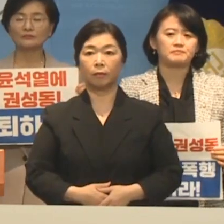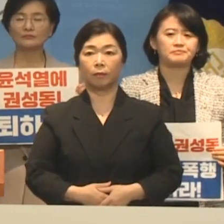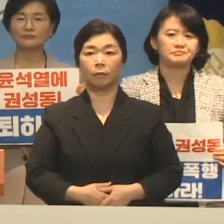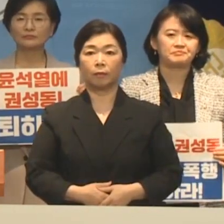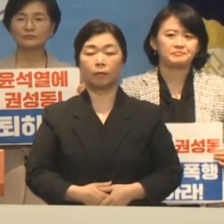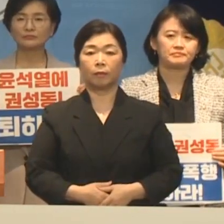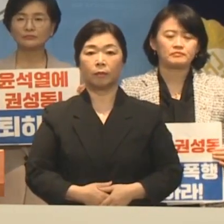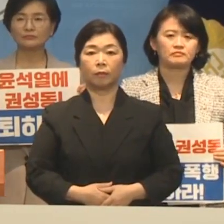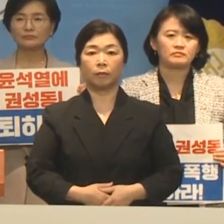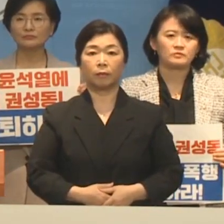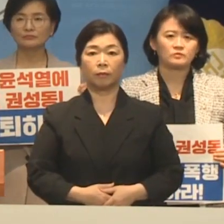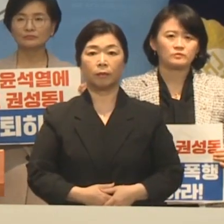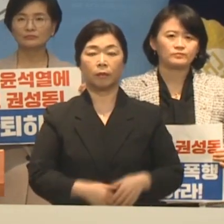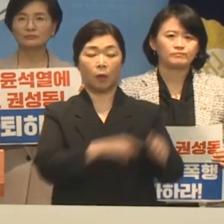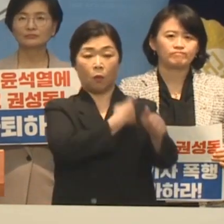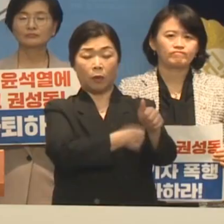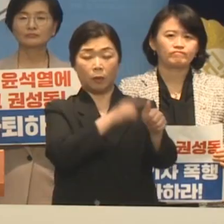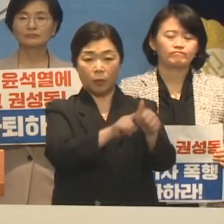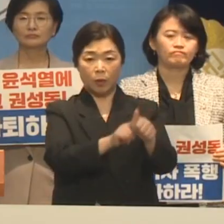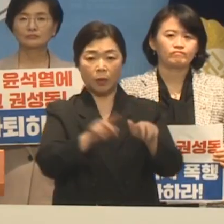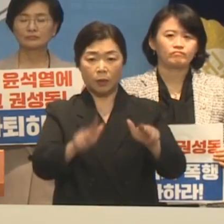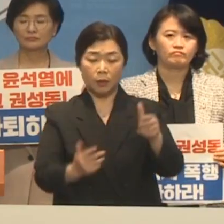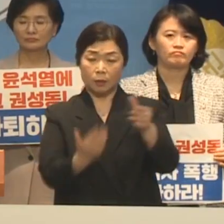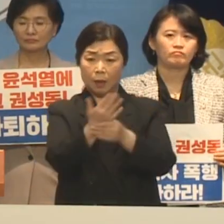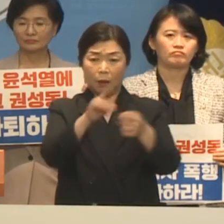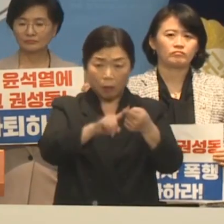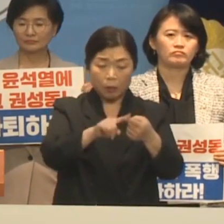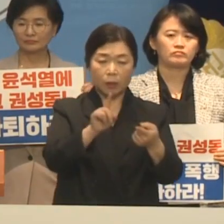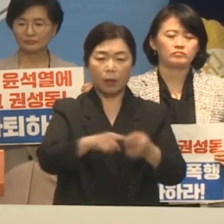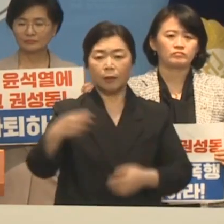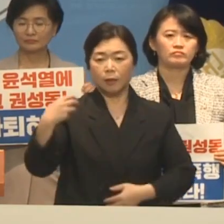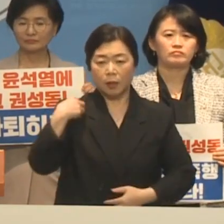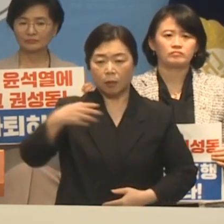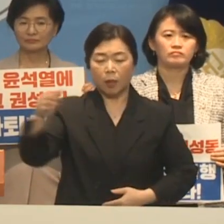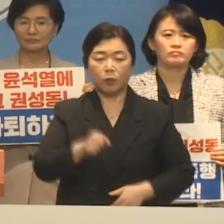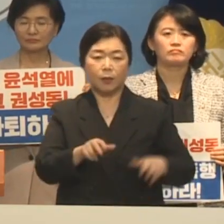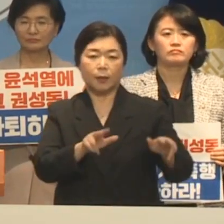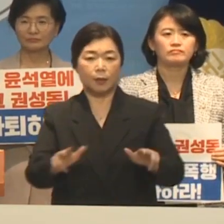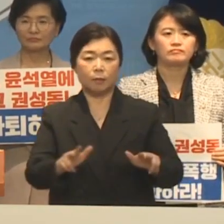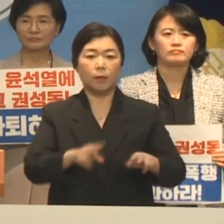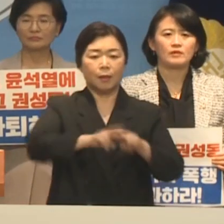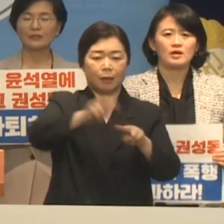사과하라! 권성동 원내대표는 이 사안에 대해 책임지고 즉시